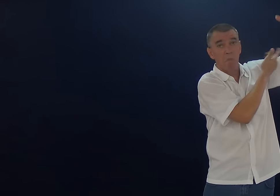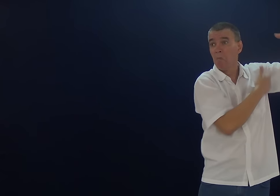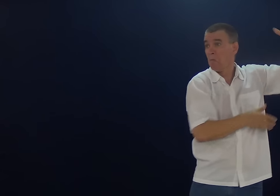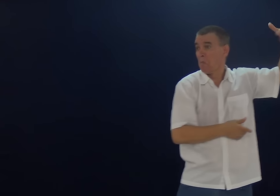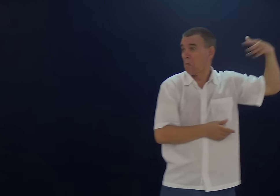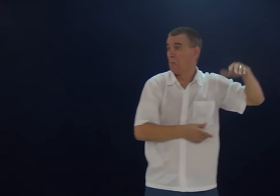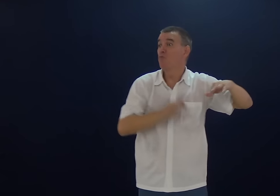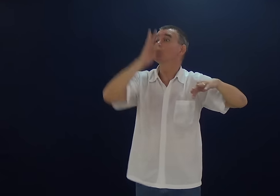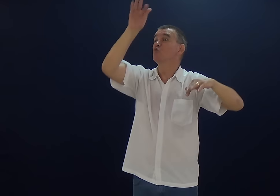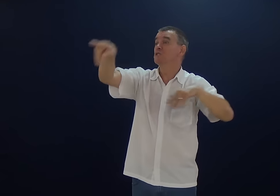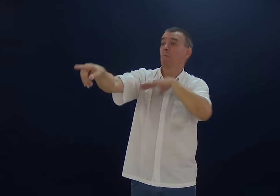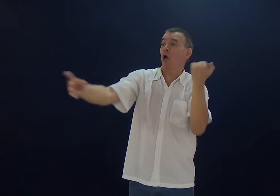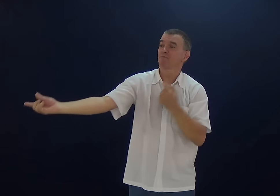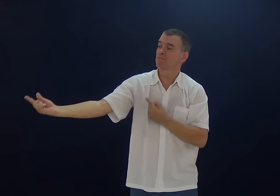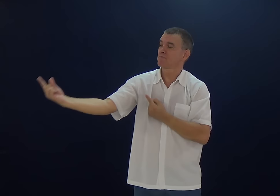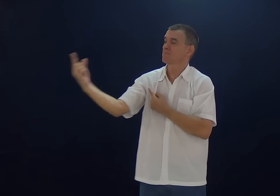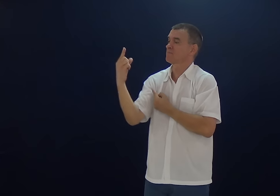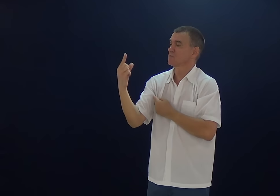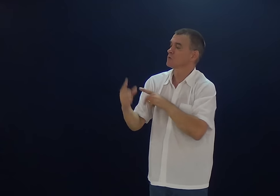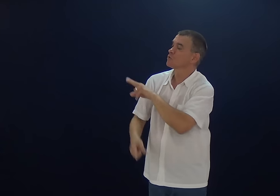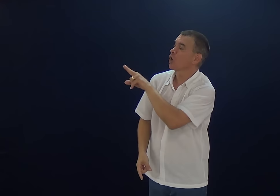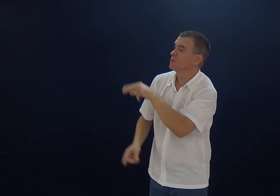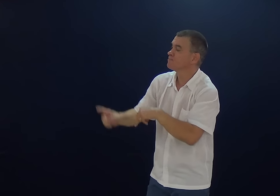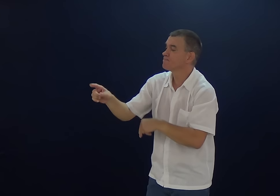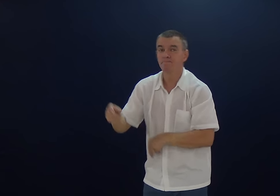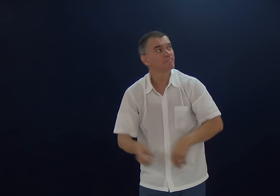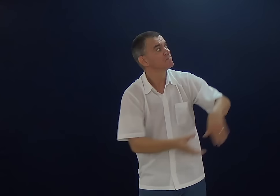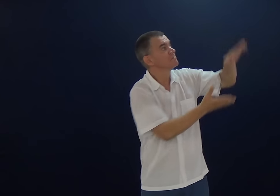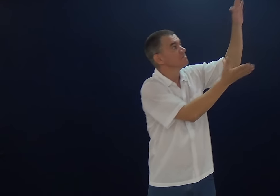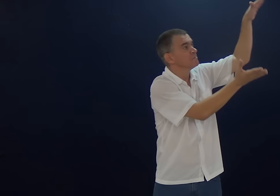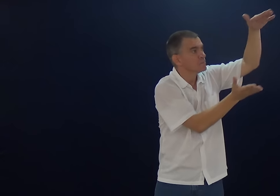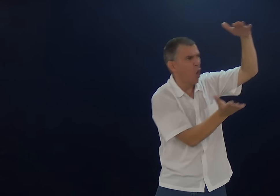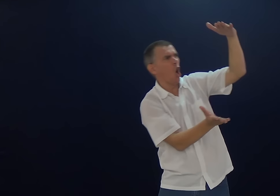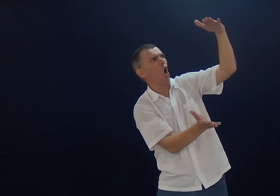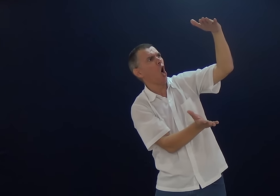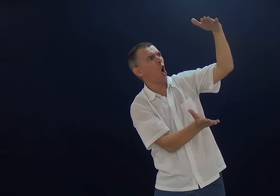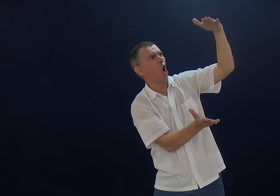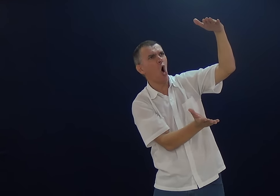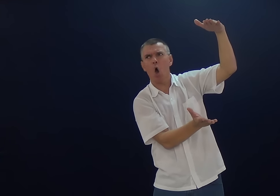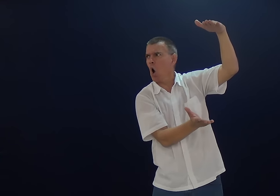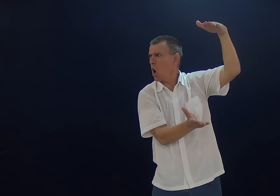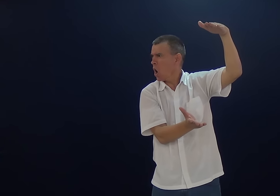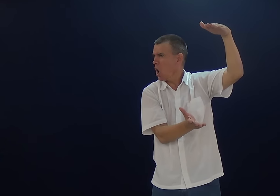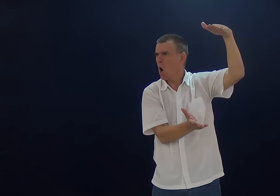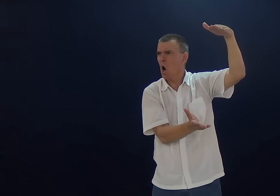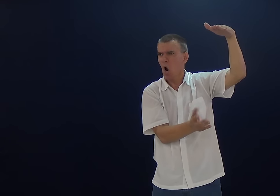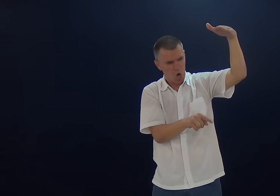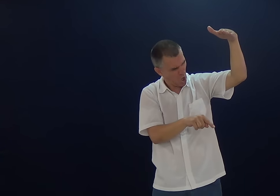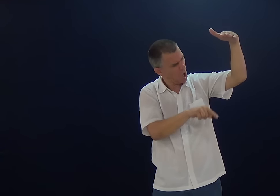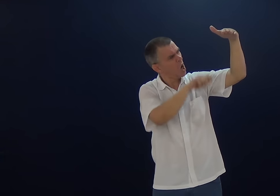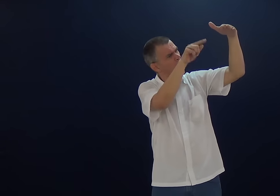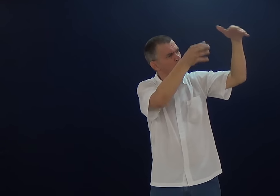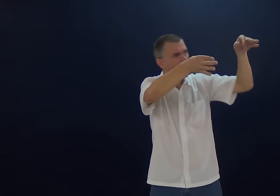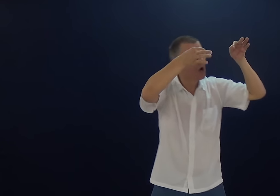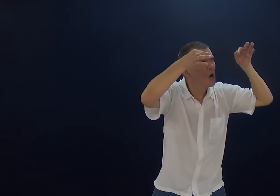pecando pecando pecando Vai acumulando as provas contra você os pecados e aí chega lá na hora